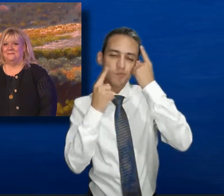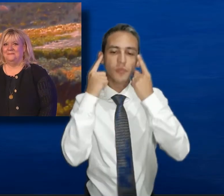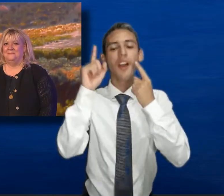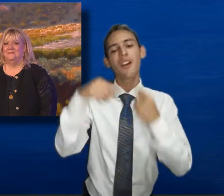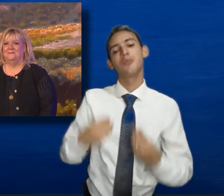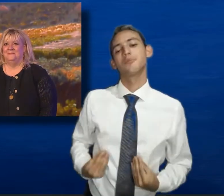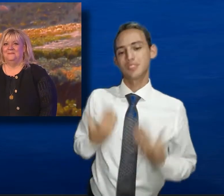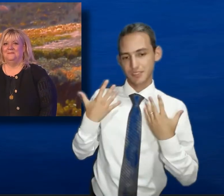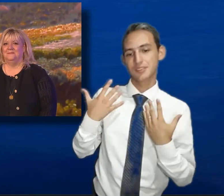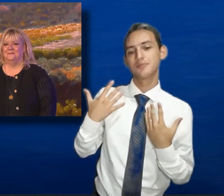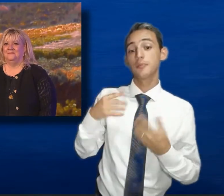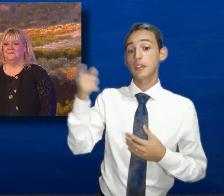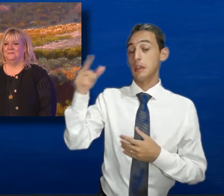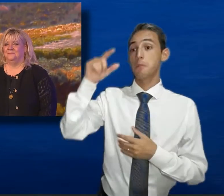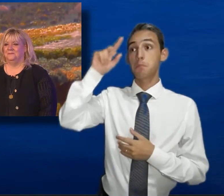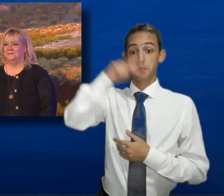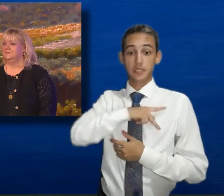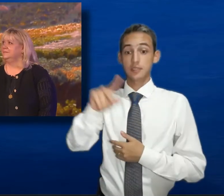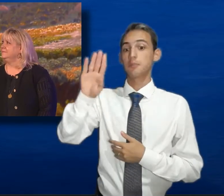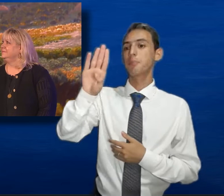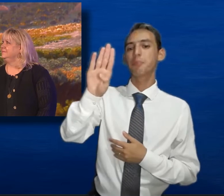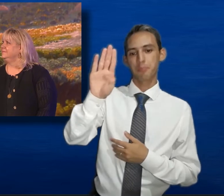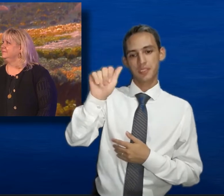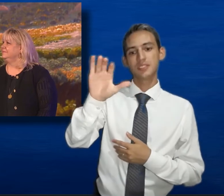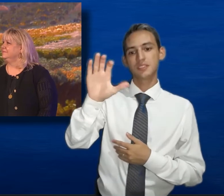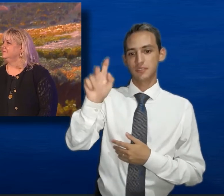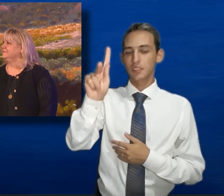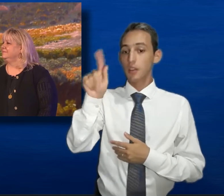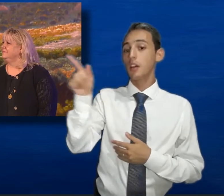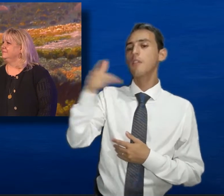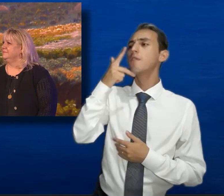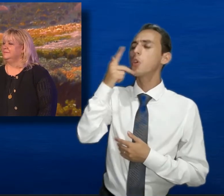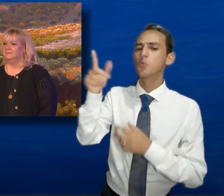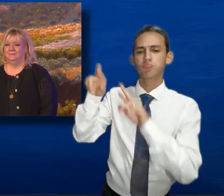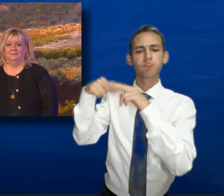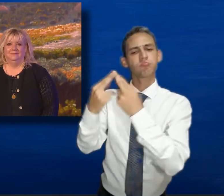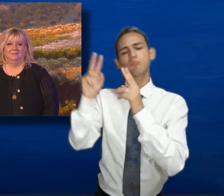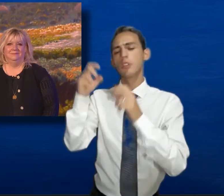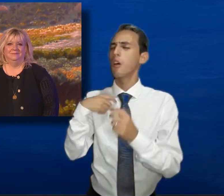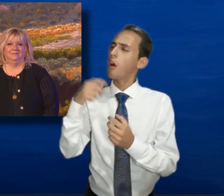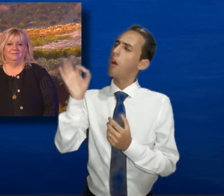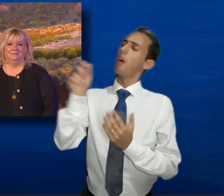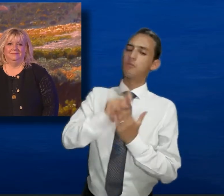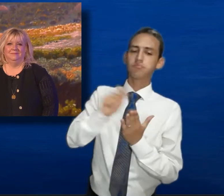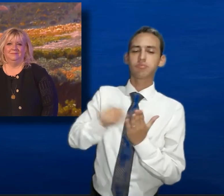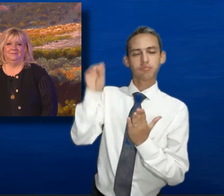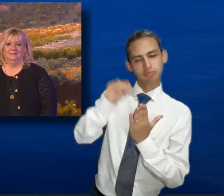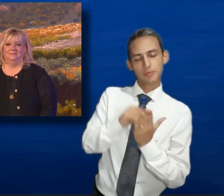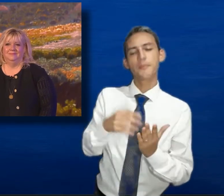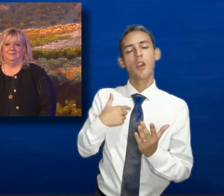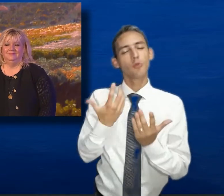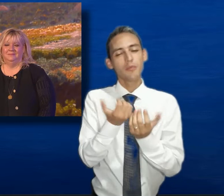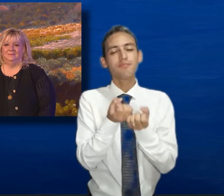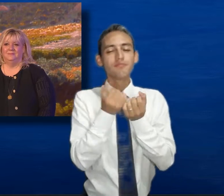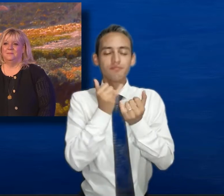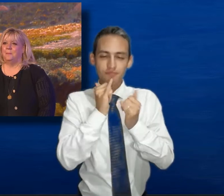Bem, deixe-me apresentar alguns pensamentos que me foram inspirados por uma mensagem deixada pelo presidente Gordon B. Hinckley em uma conferência de liderança